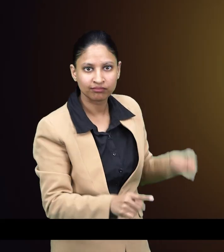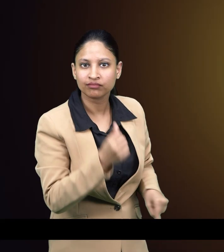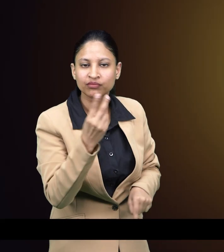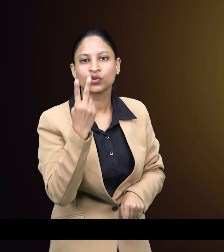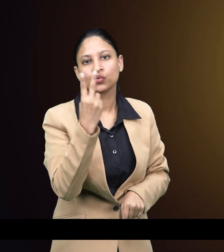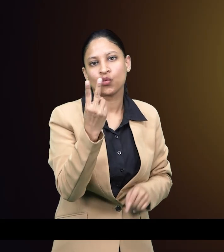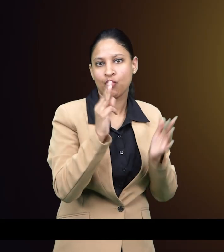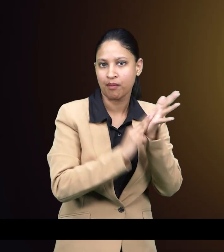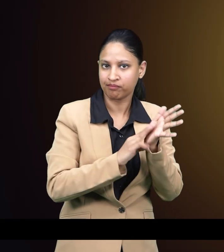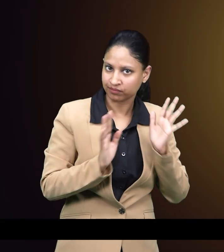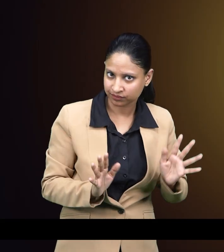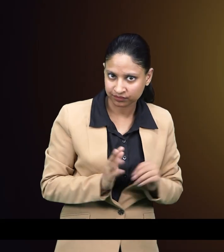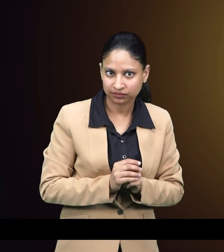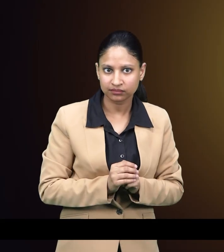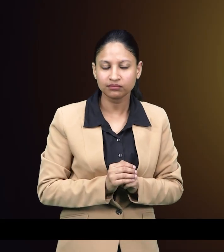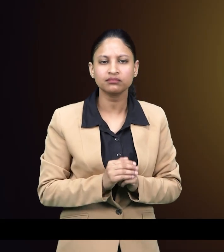उंची बरोबर 2 मीटर.